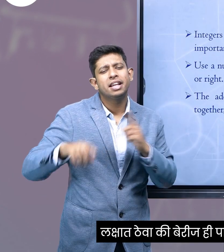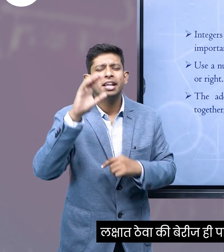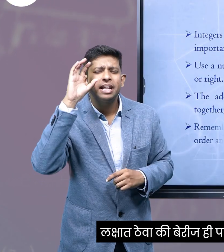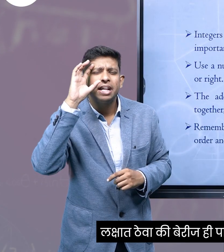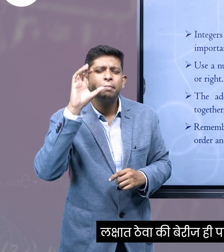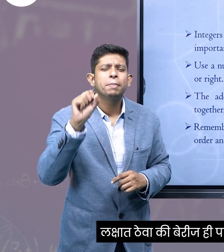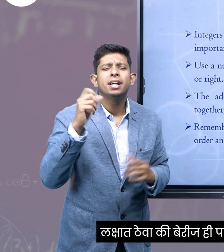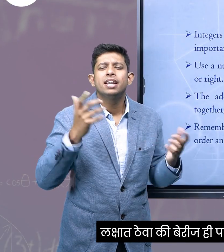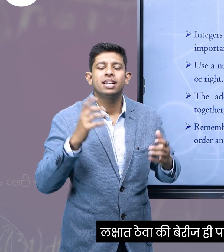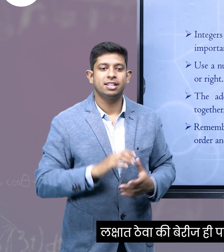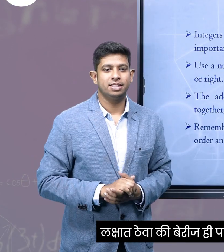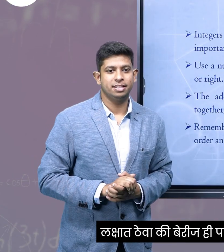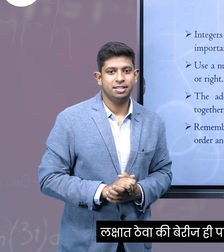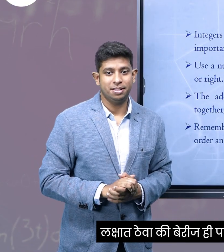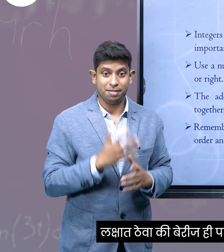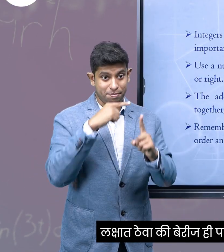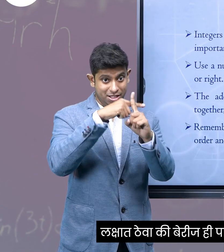लक्षात ठेवा की बेरीज ही परिवर्तनीय आणि